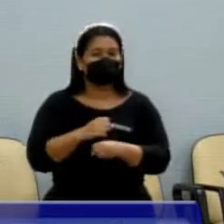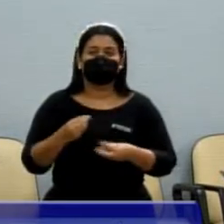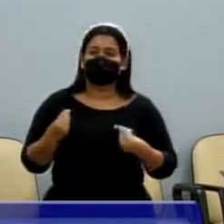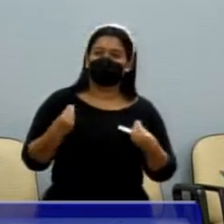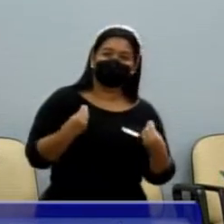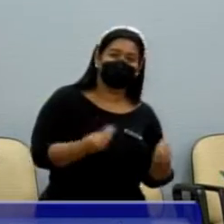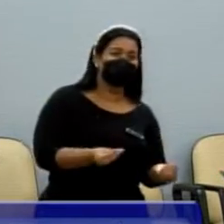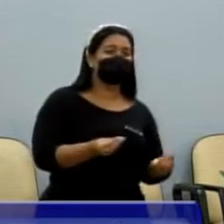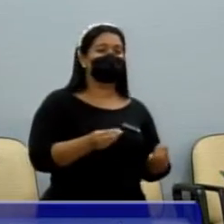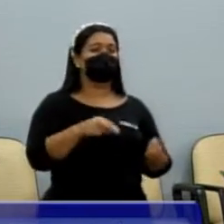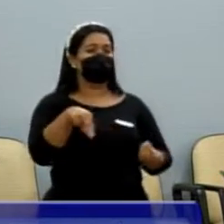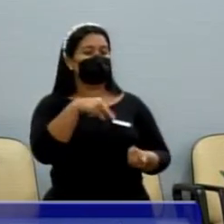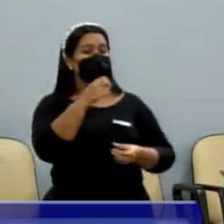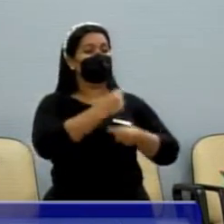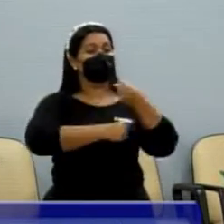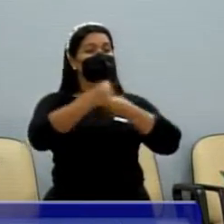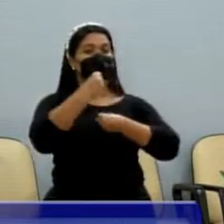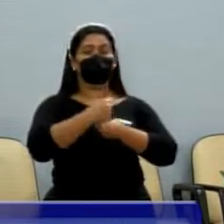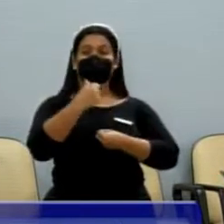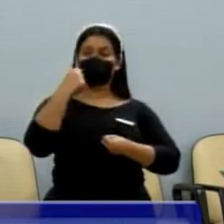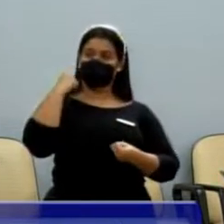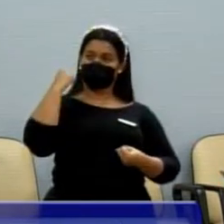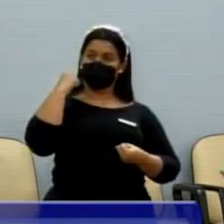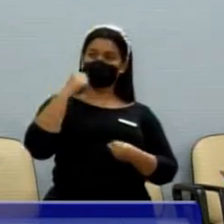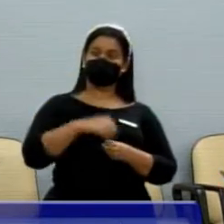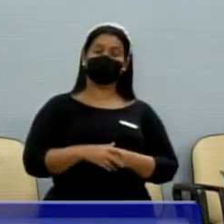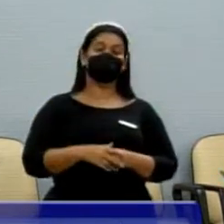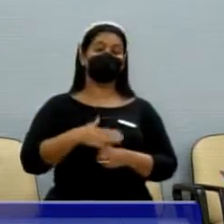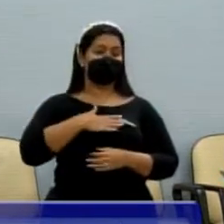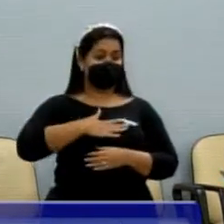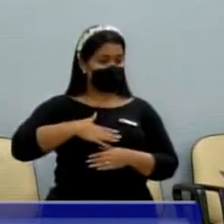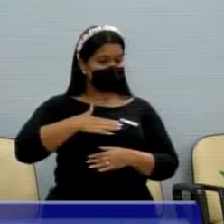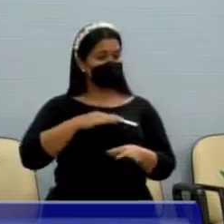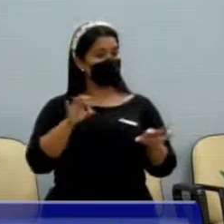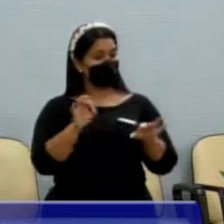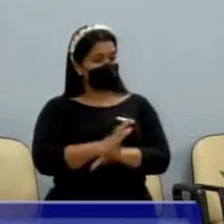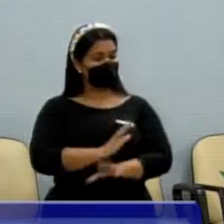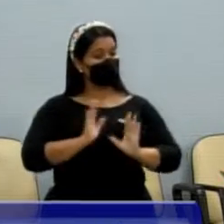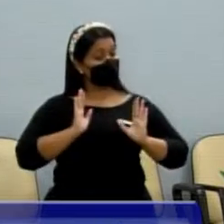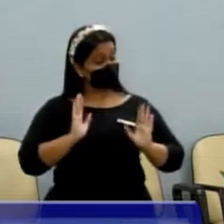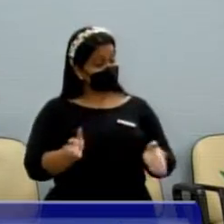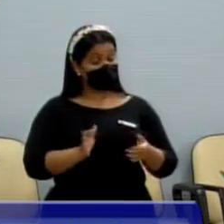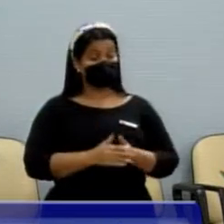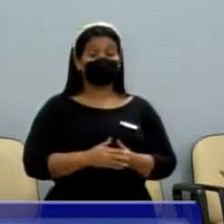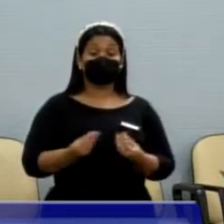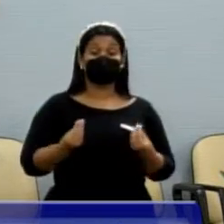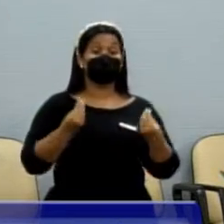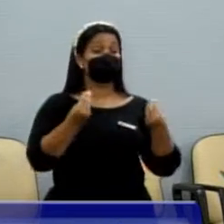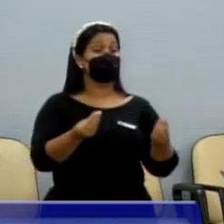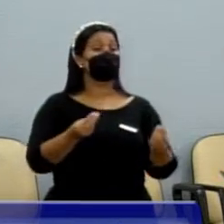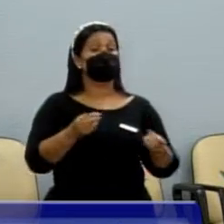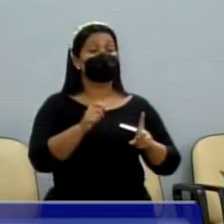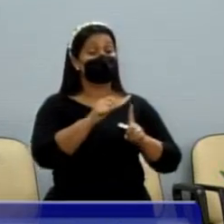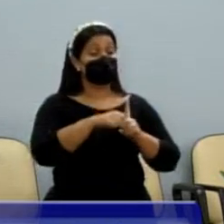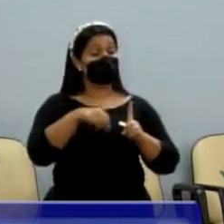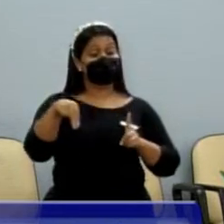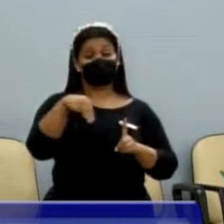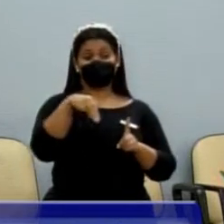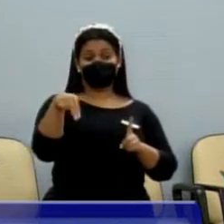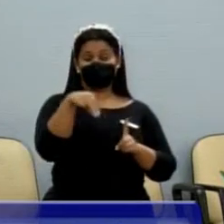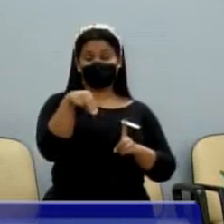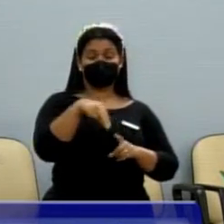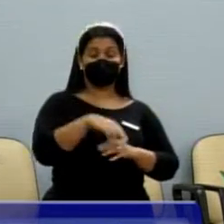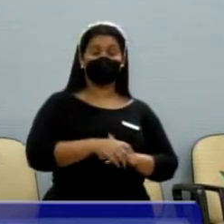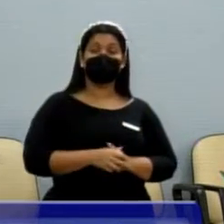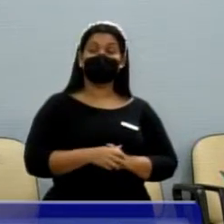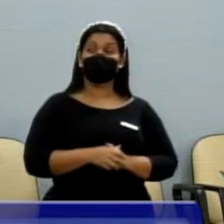entregue em novembro do ano passado era em agosto ele já tava pronto diga-se de passagem foi entregue em novembro uma questão